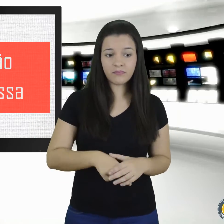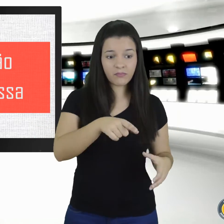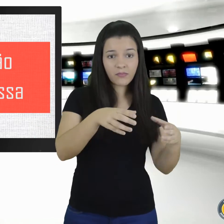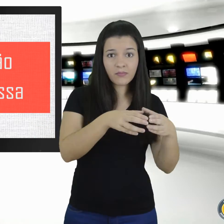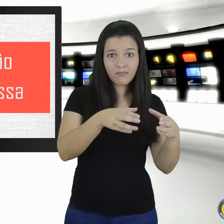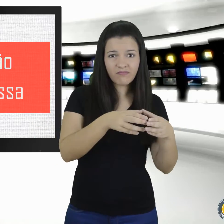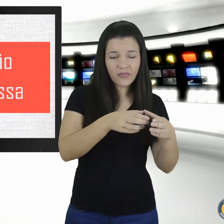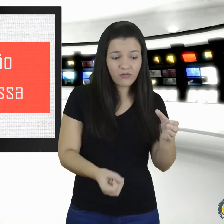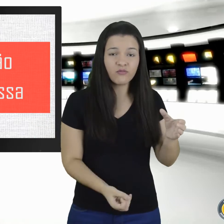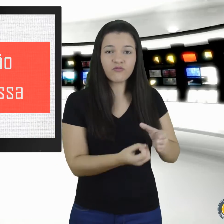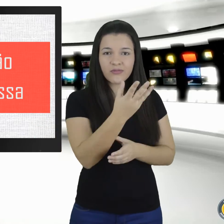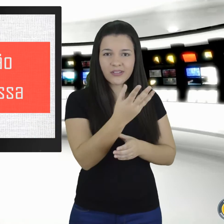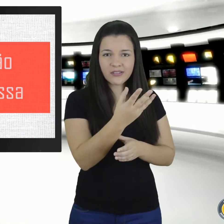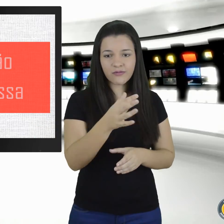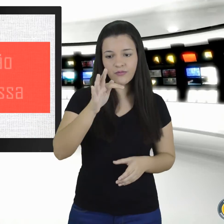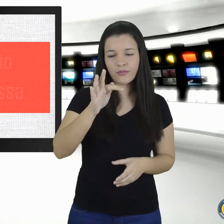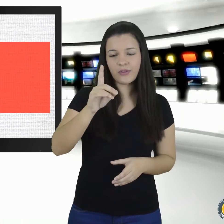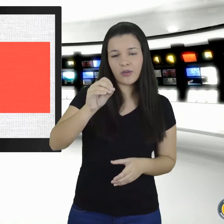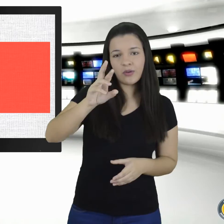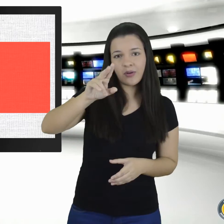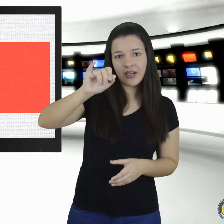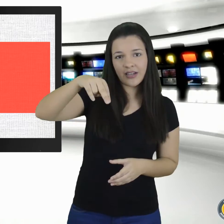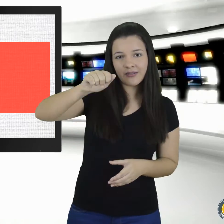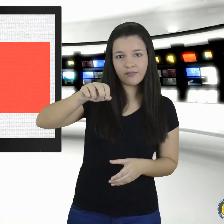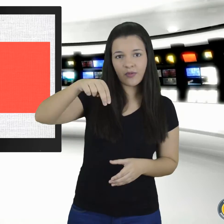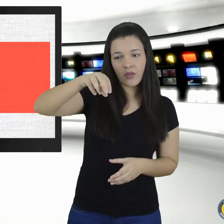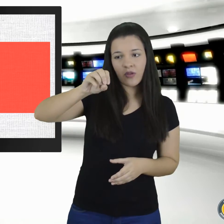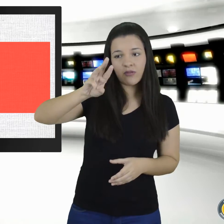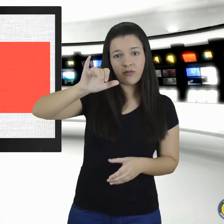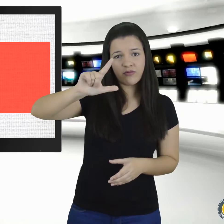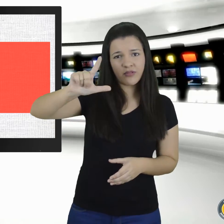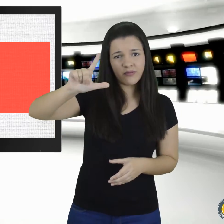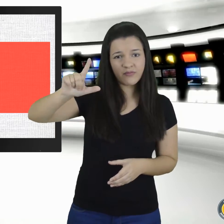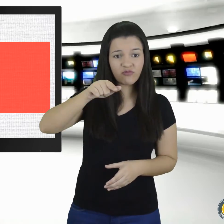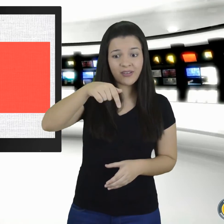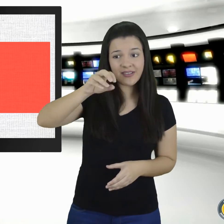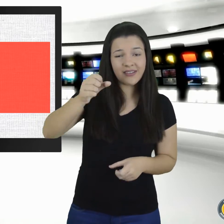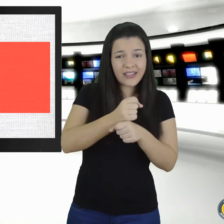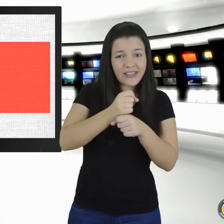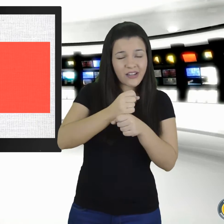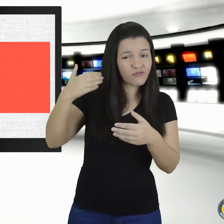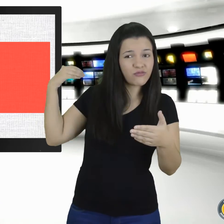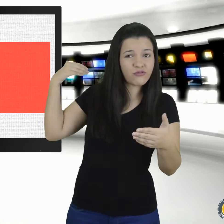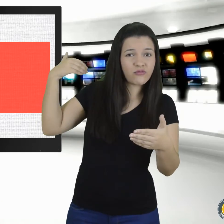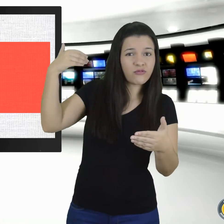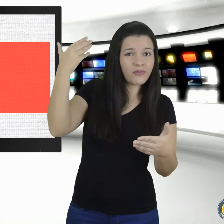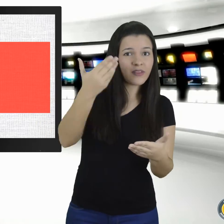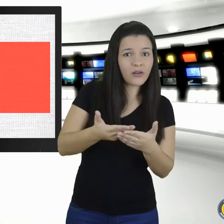A tradicional Fundação Dorina Nowill para Cegos, com quase 7 décadas de atuação